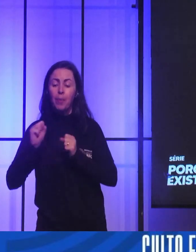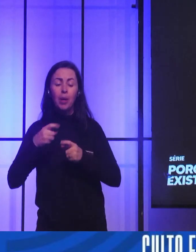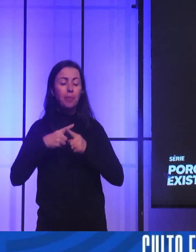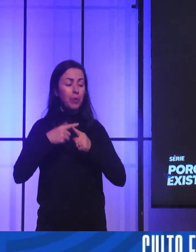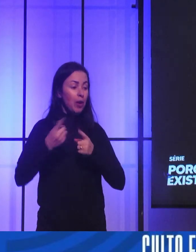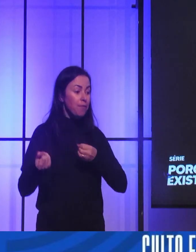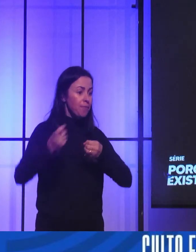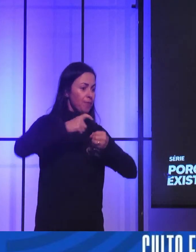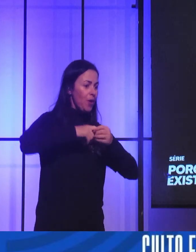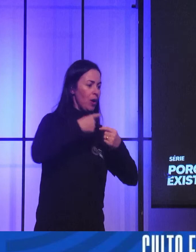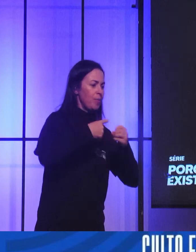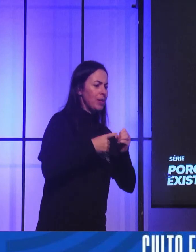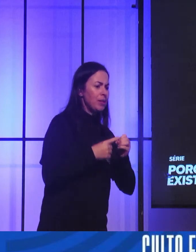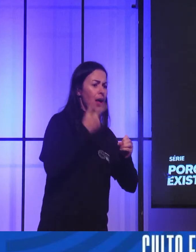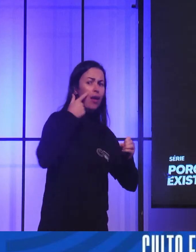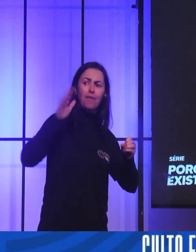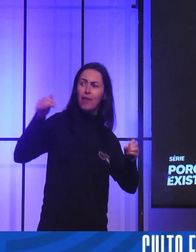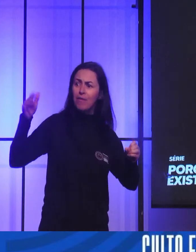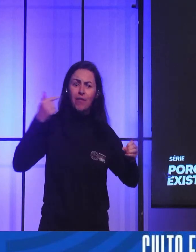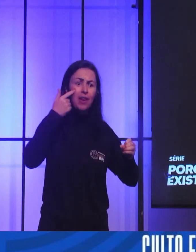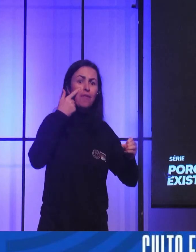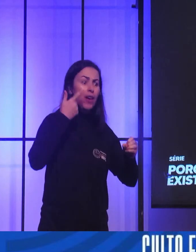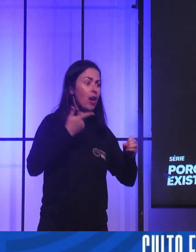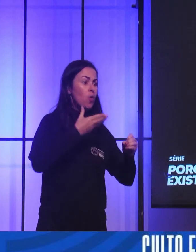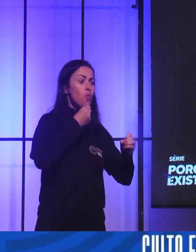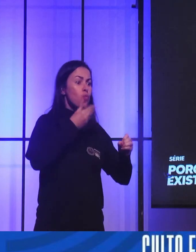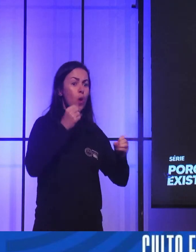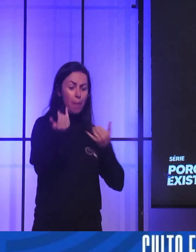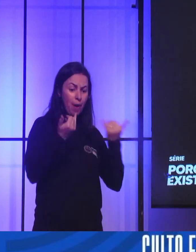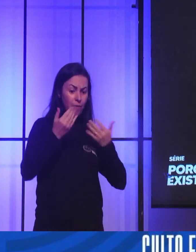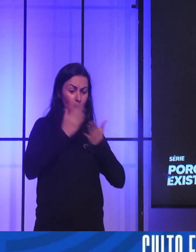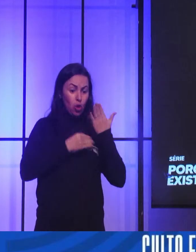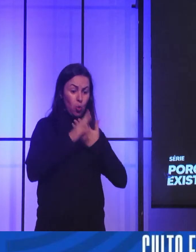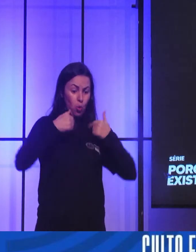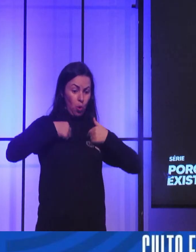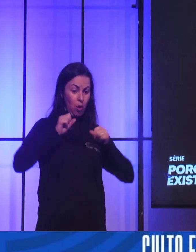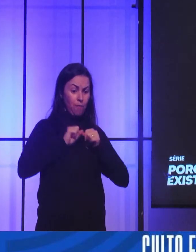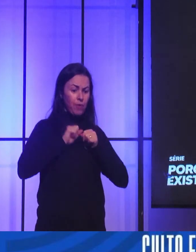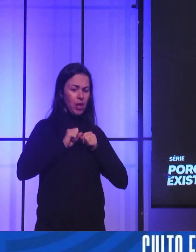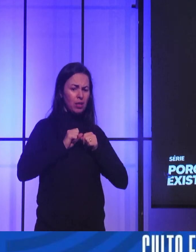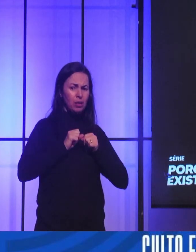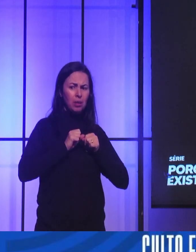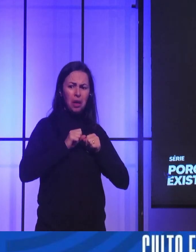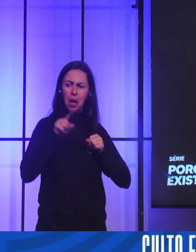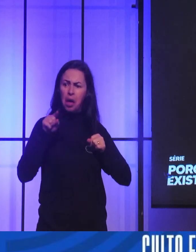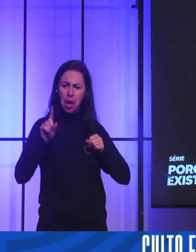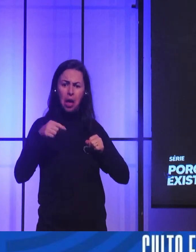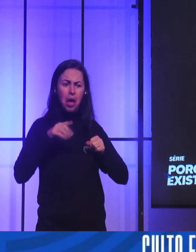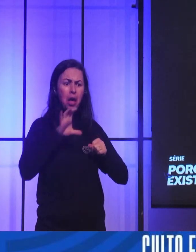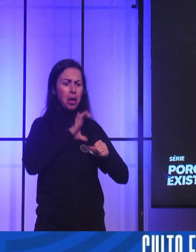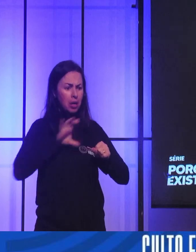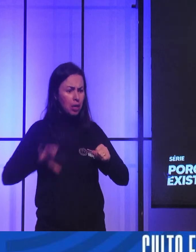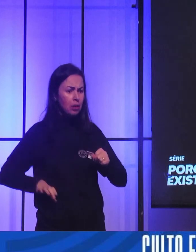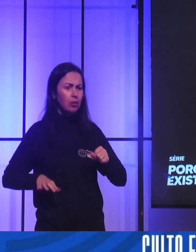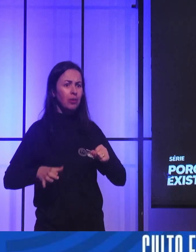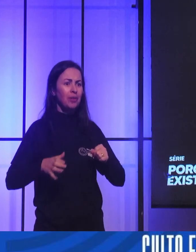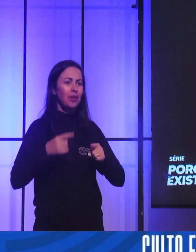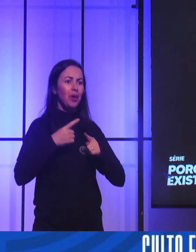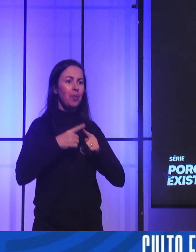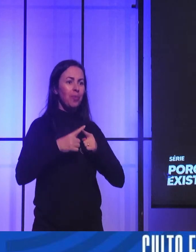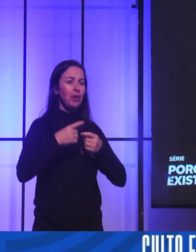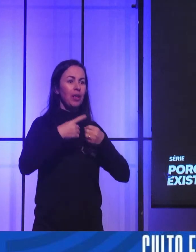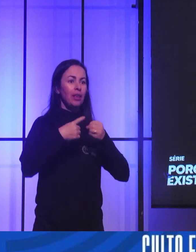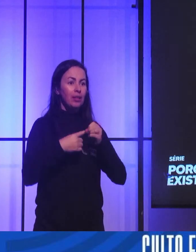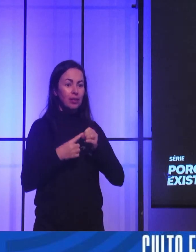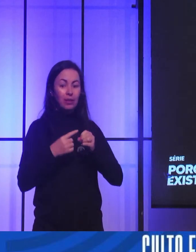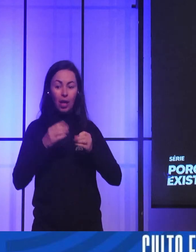venham ver um homem que me disse tudo o que tenho feito. Será que ele não é o Cristo? Então saíram da cidade e foram para